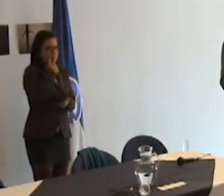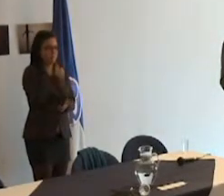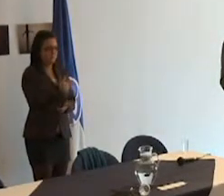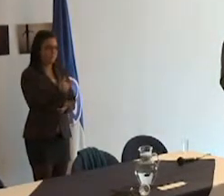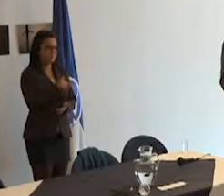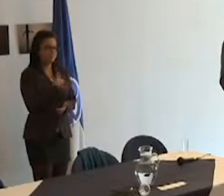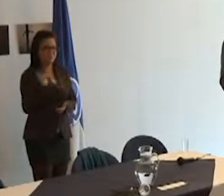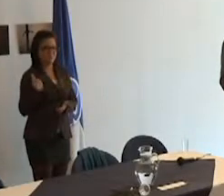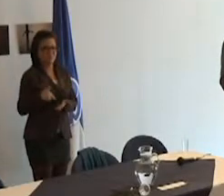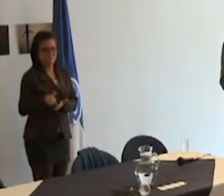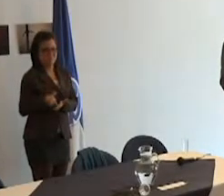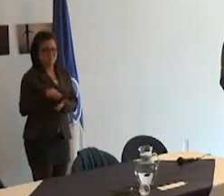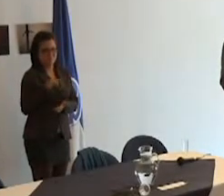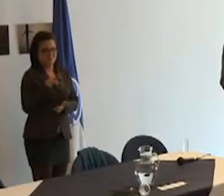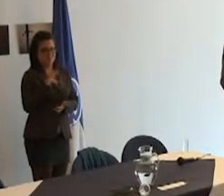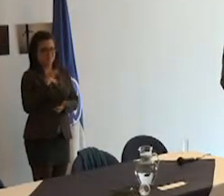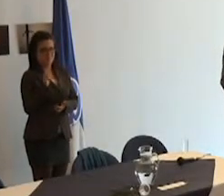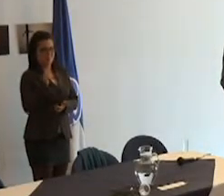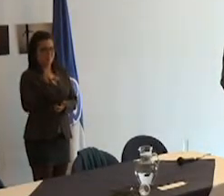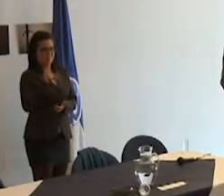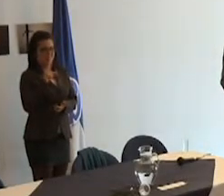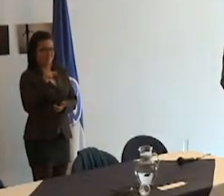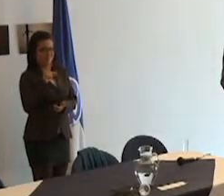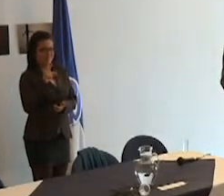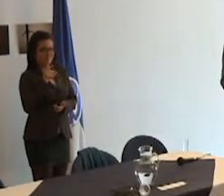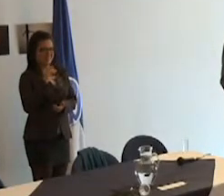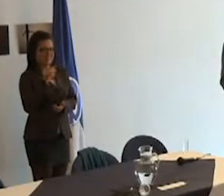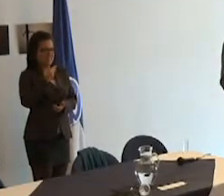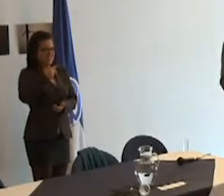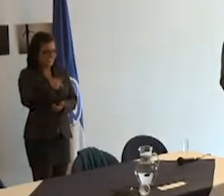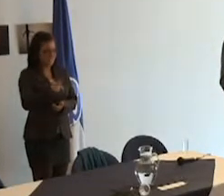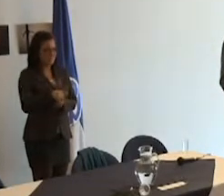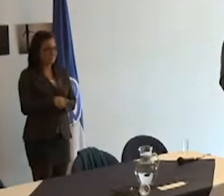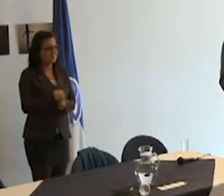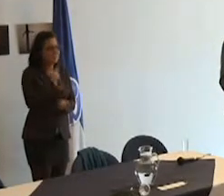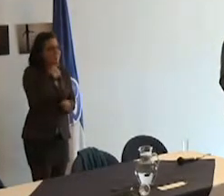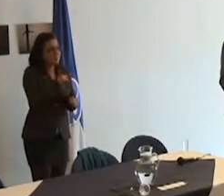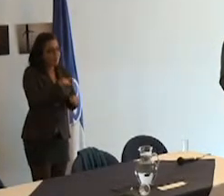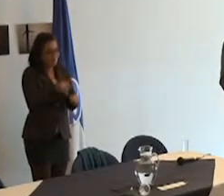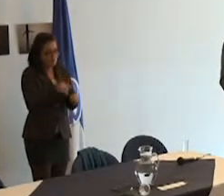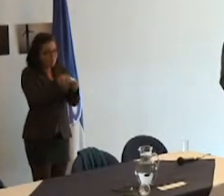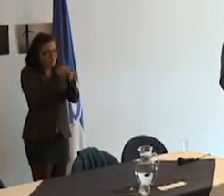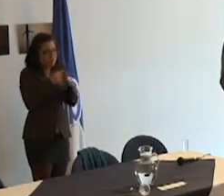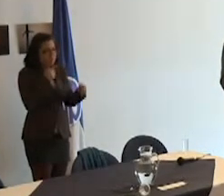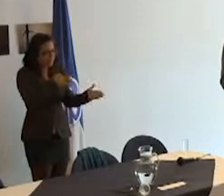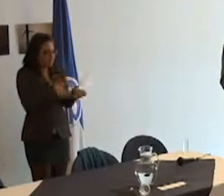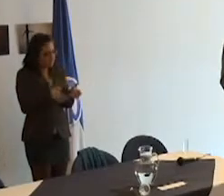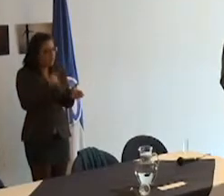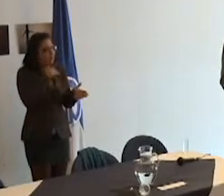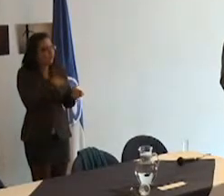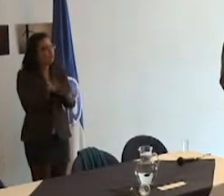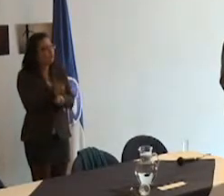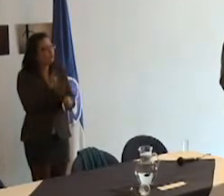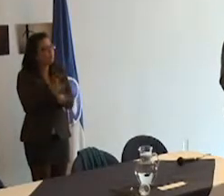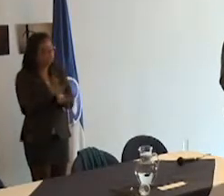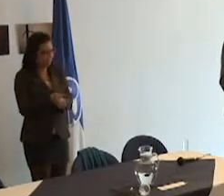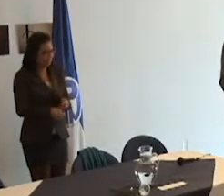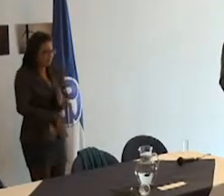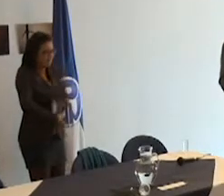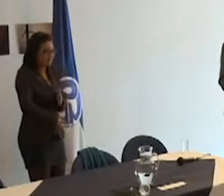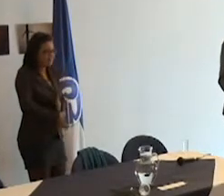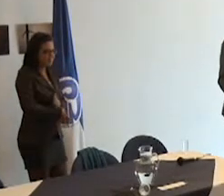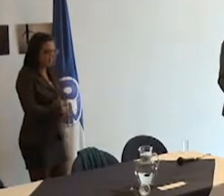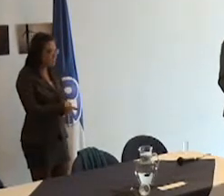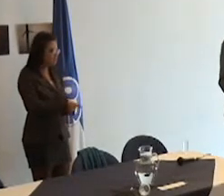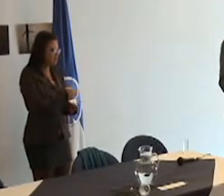la década de los 60, cuando evidencia las formas discursivas utilizadas para seguir manteniendo procesos de racismo